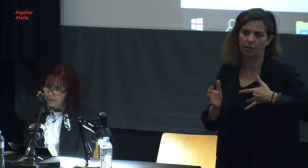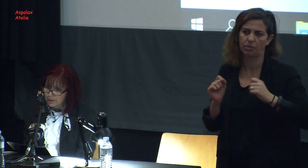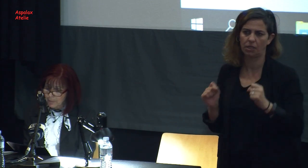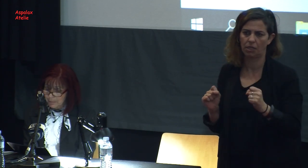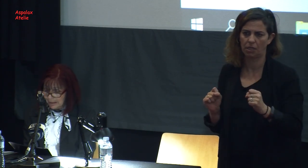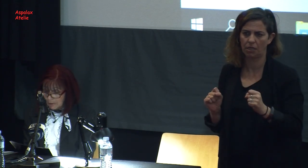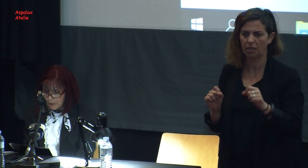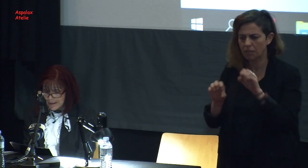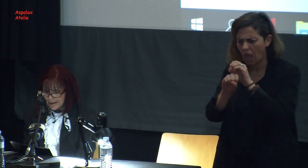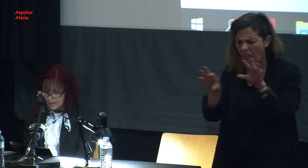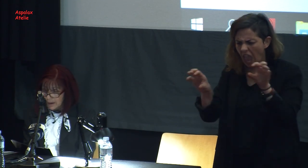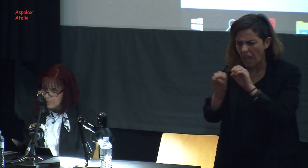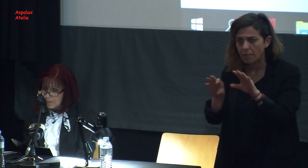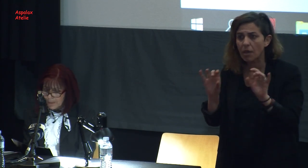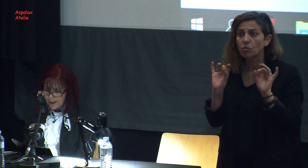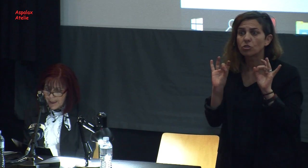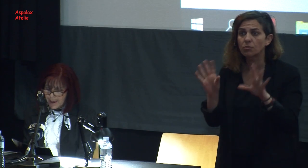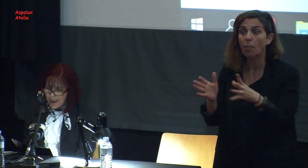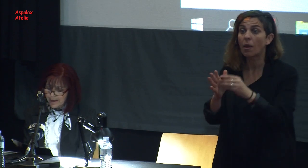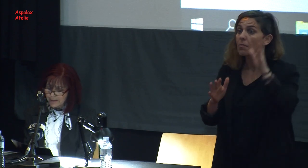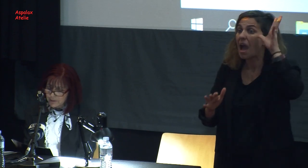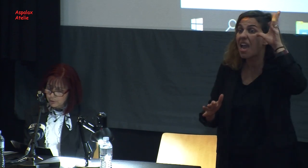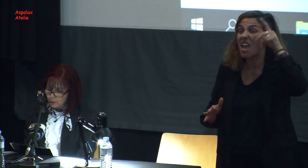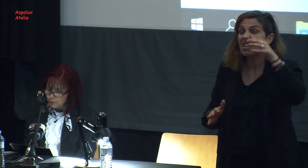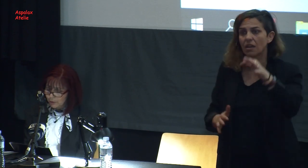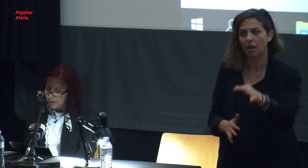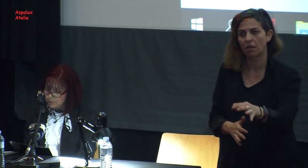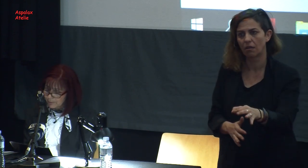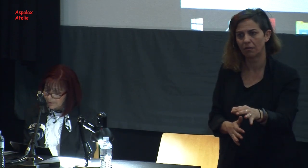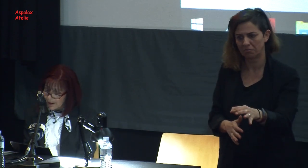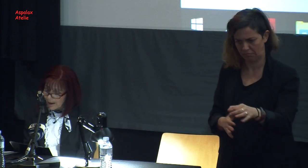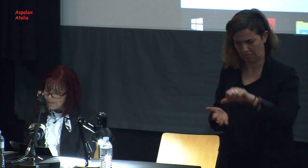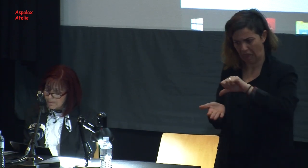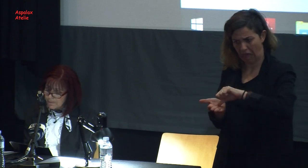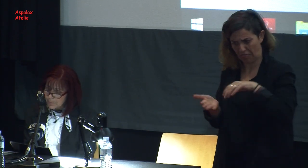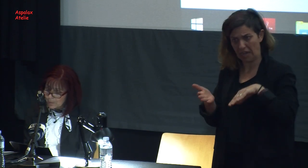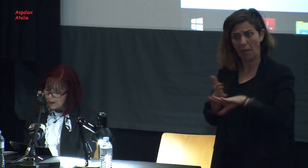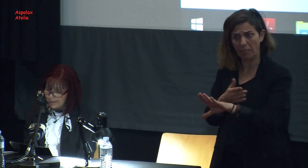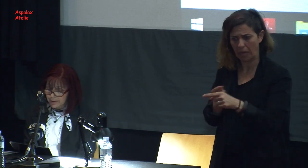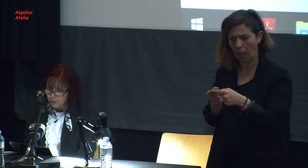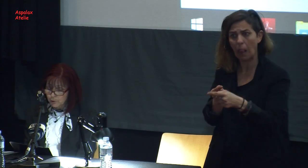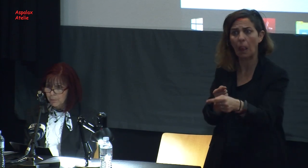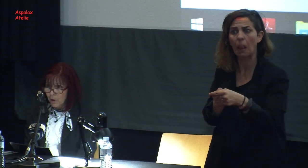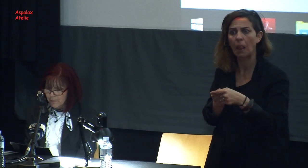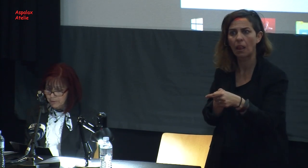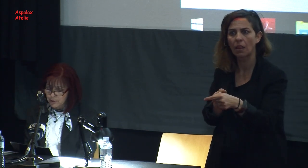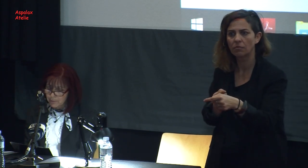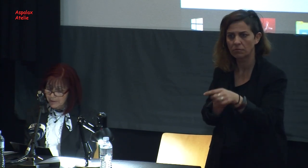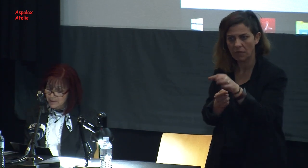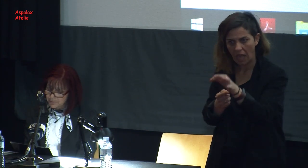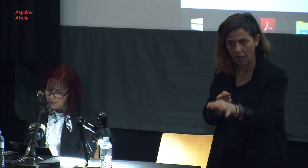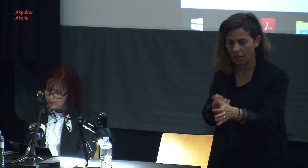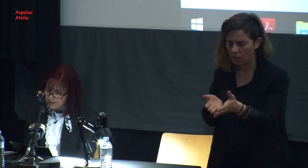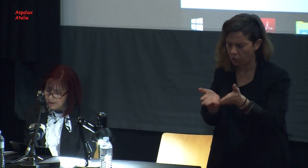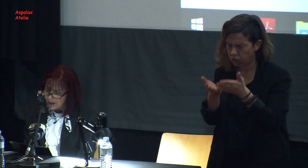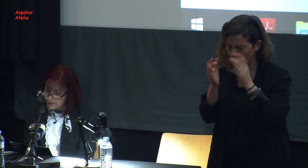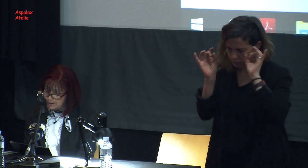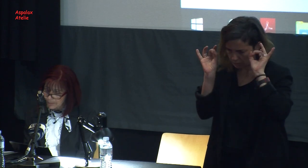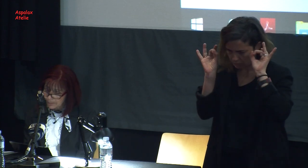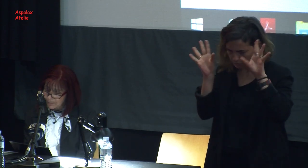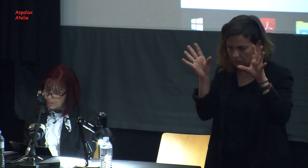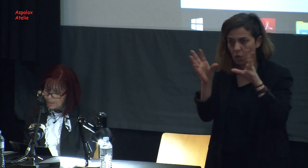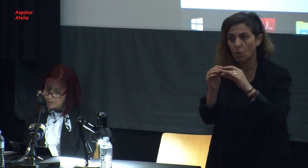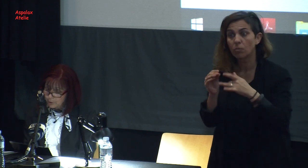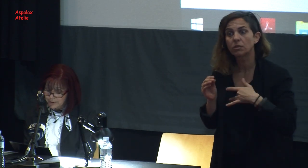ένα παράδειγμα μεγάλο η Έγινα. Ένα νησί τόσο κοντά στον Πειραιά, αλλά και τόσο απόμακρο σε υπηρεσίες ψυχικής